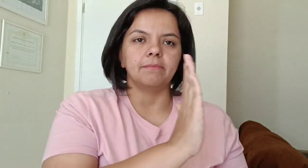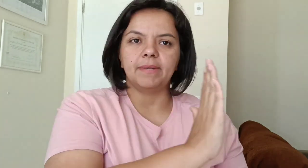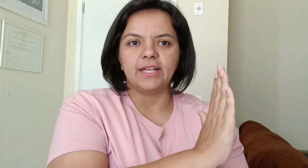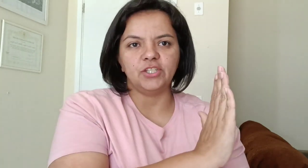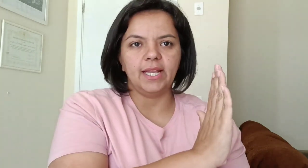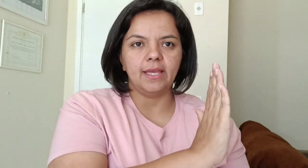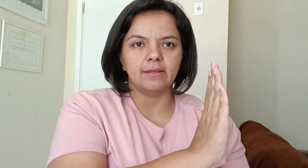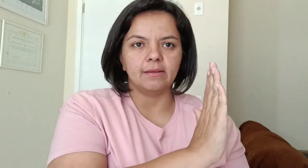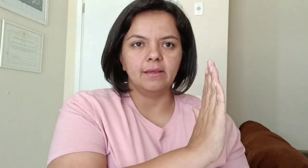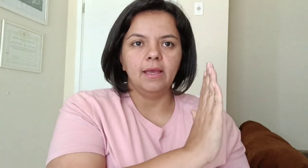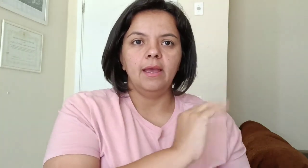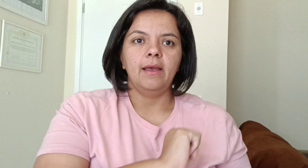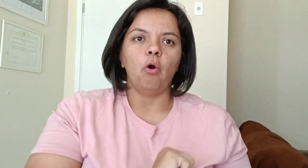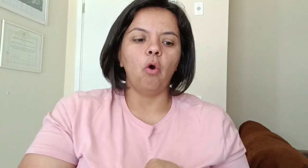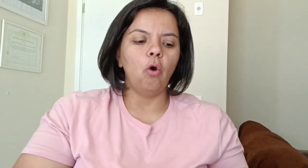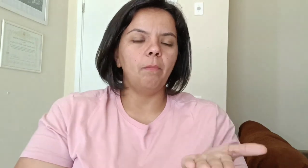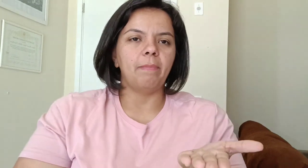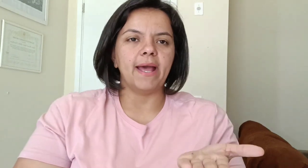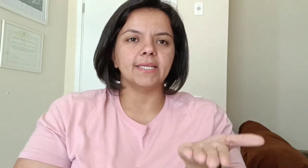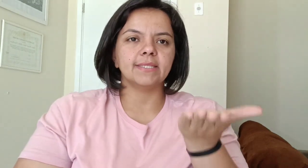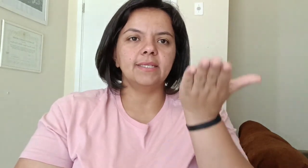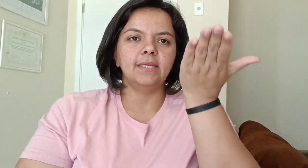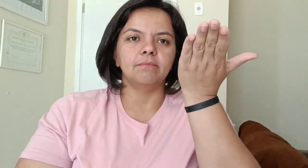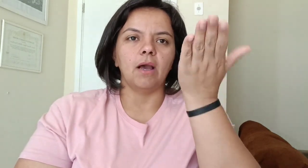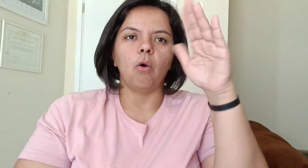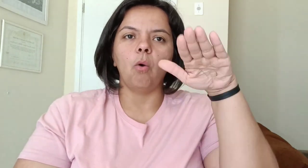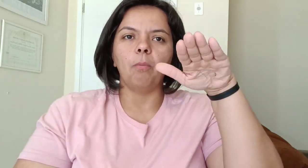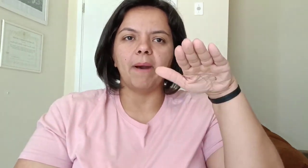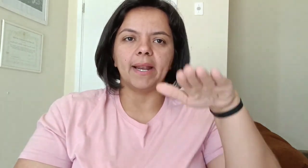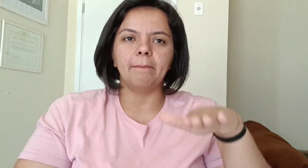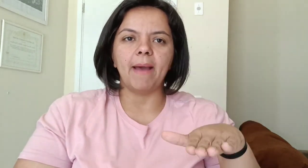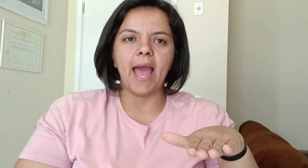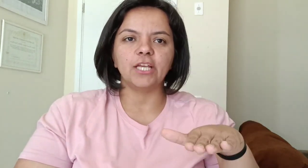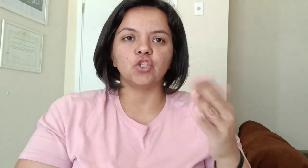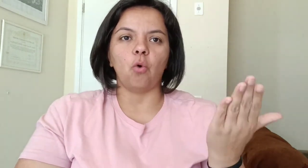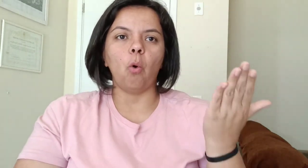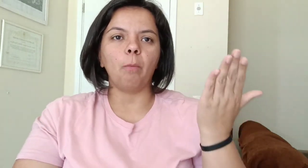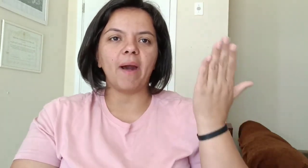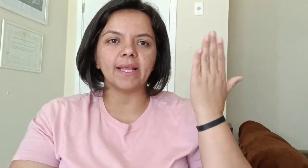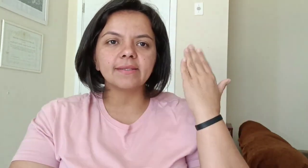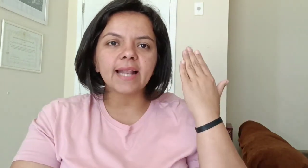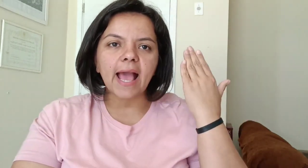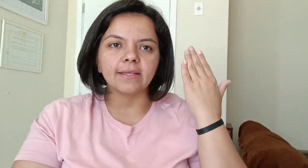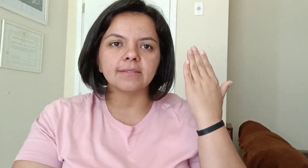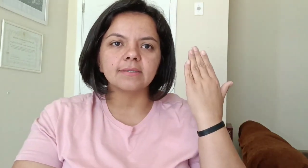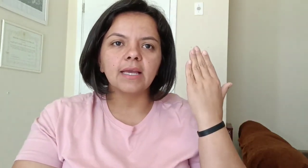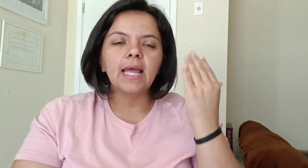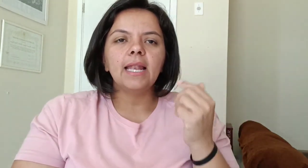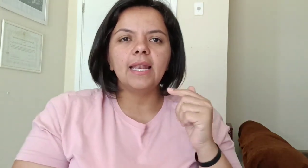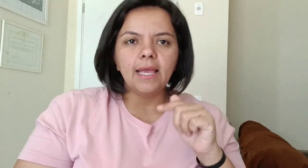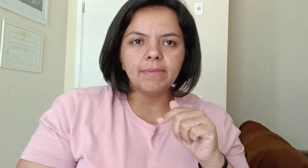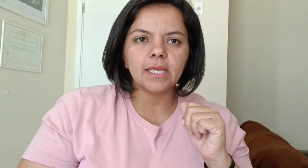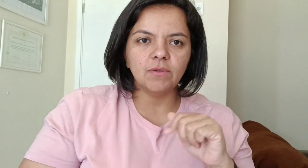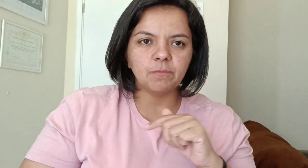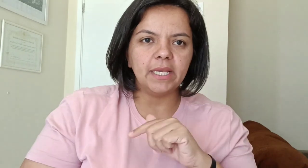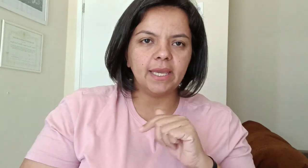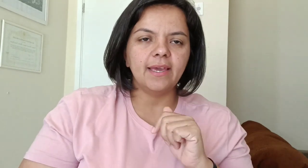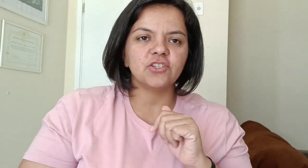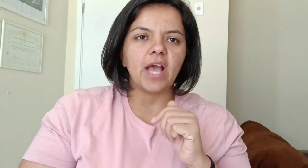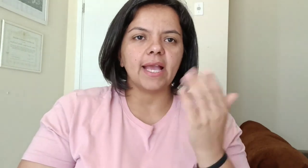para a direita. Ou para cima, ou para baixo, ou para trás. Lembra que eu expliquei já